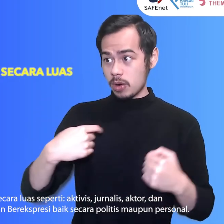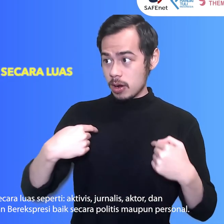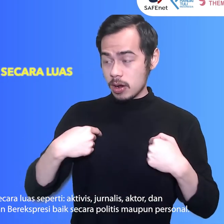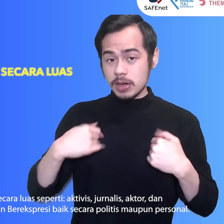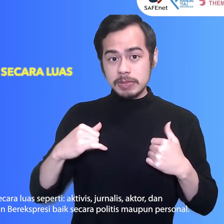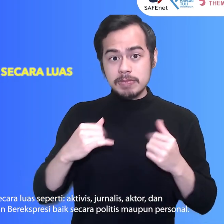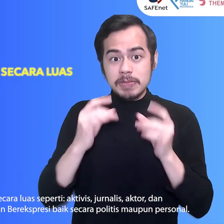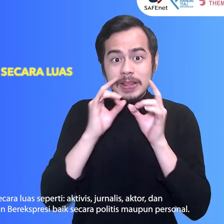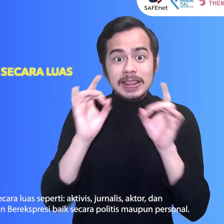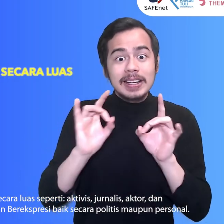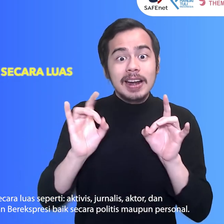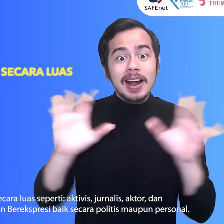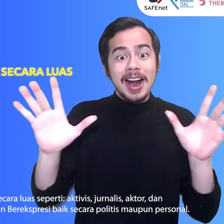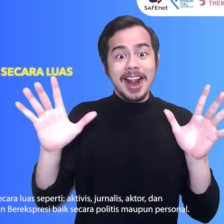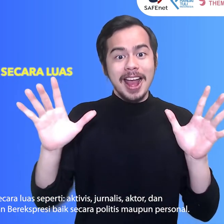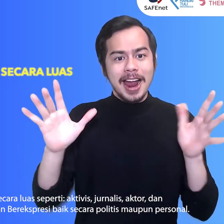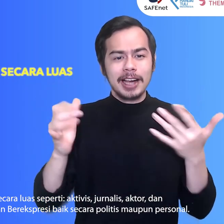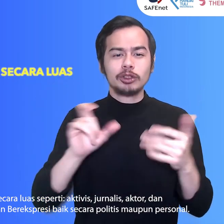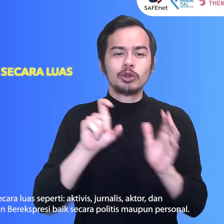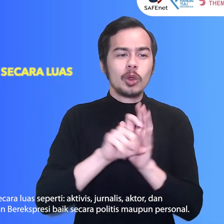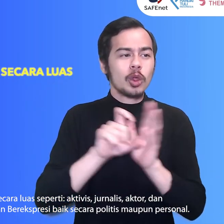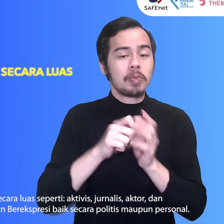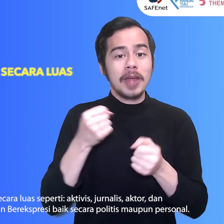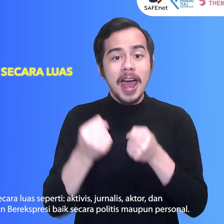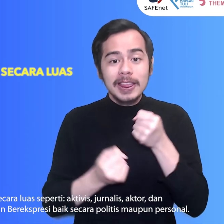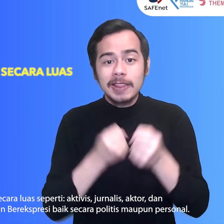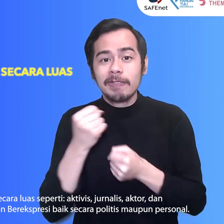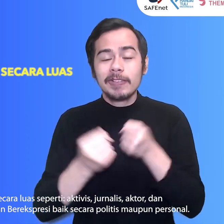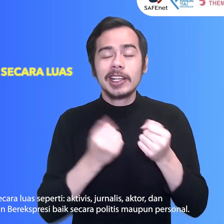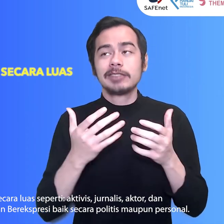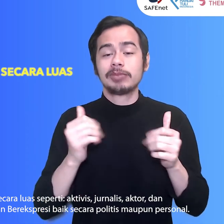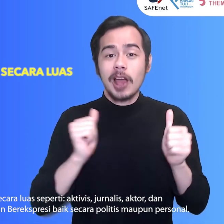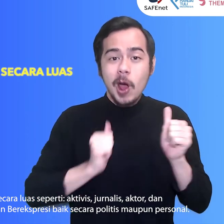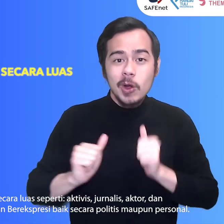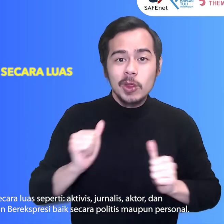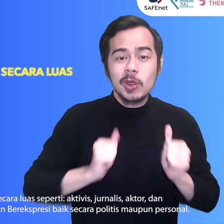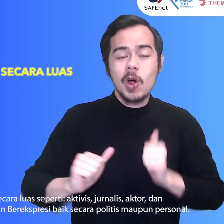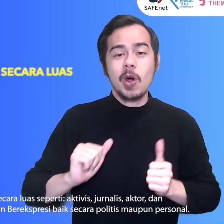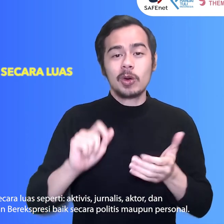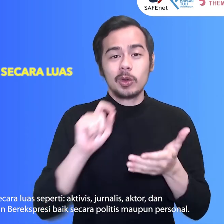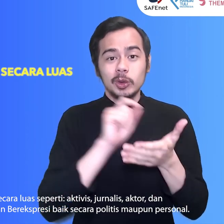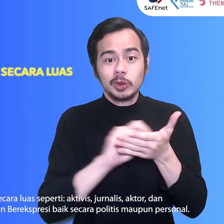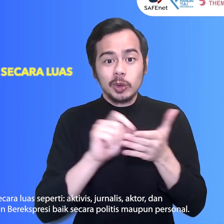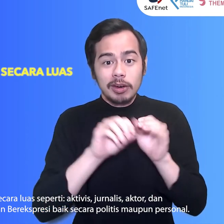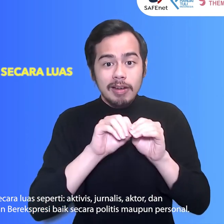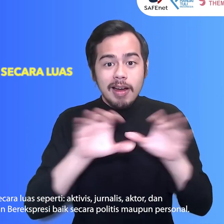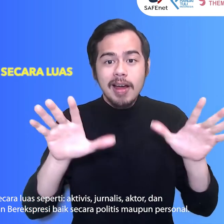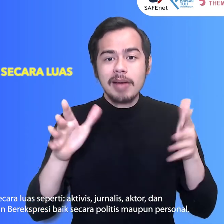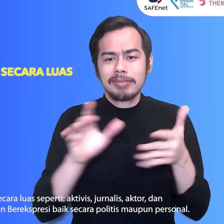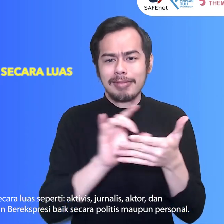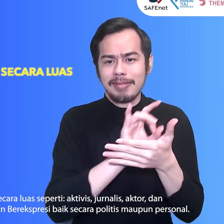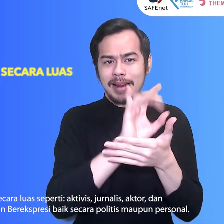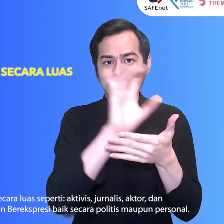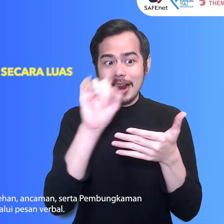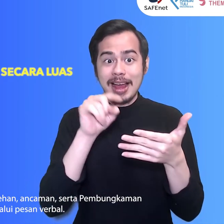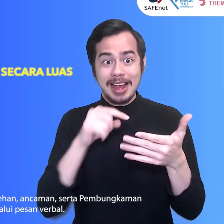aktor dan lainnya dengan membatasi kebebasan berekspresi baik secara politis maupun personal